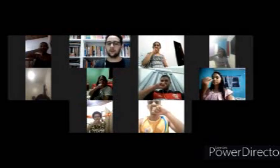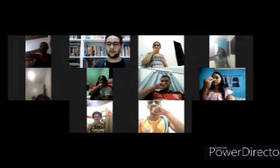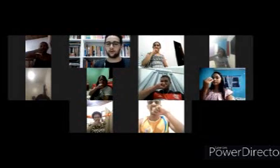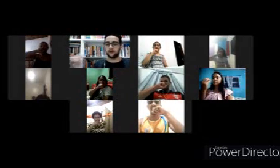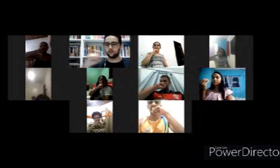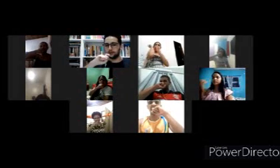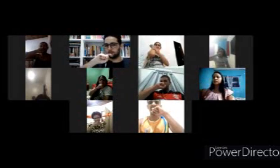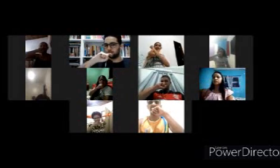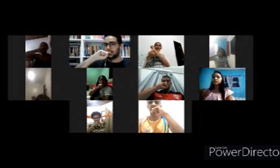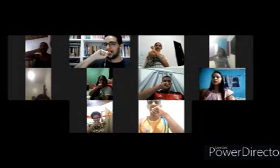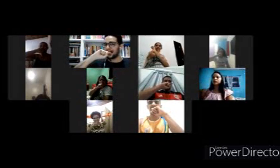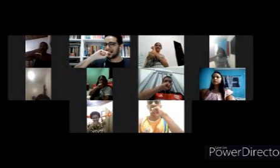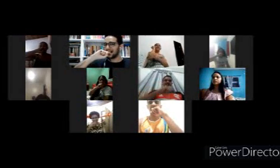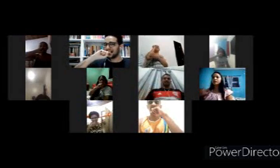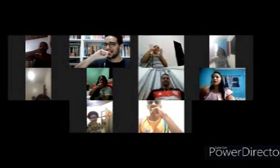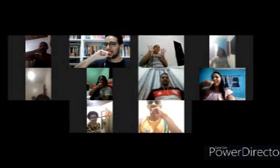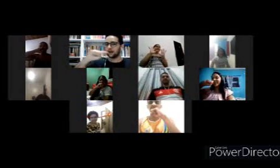É mordendo o dedo.